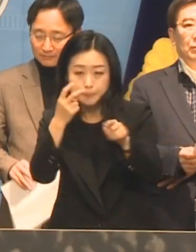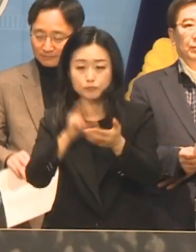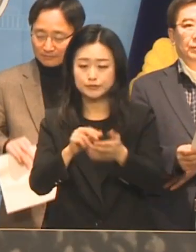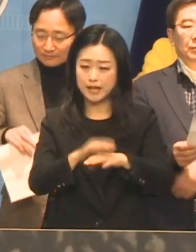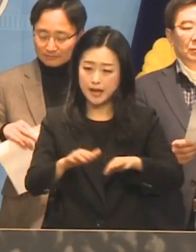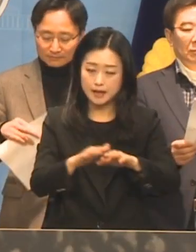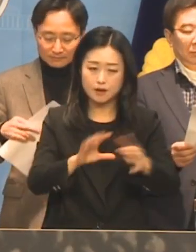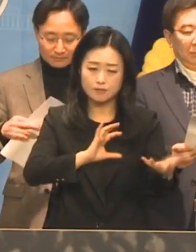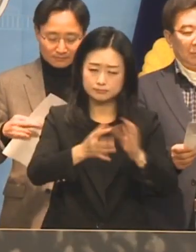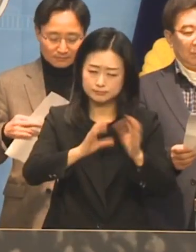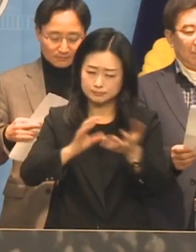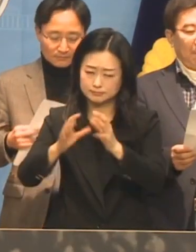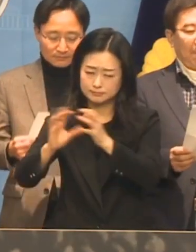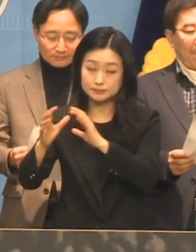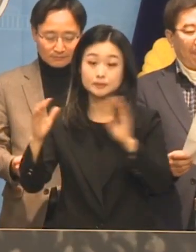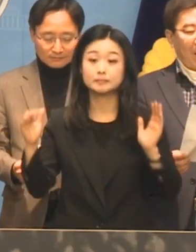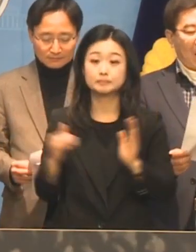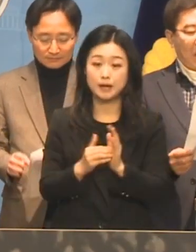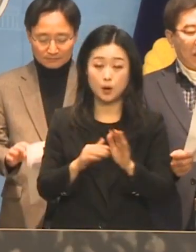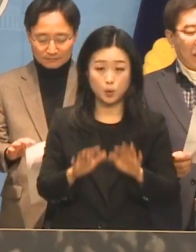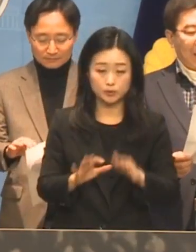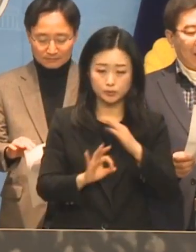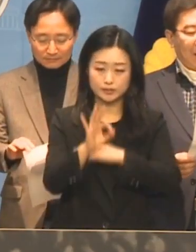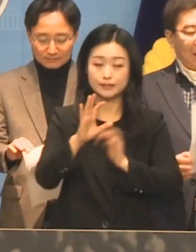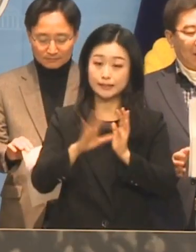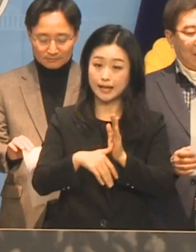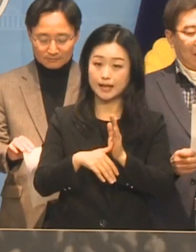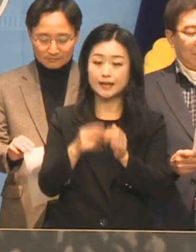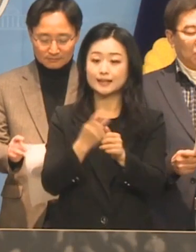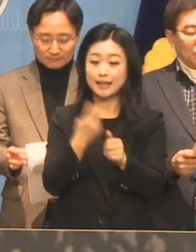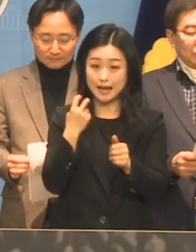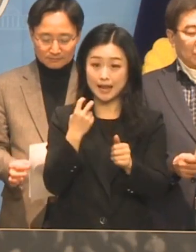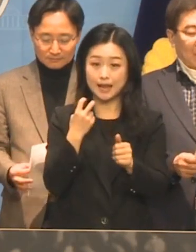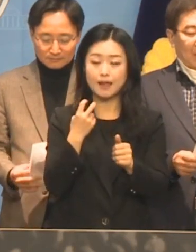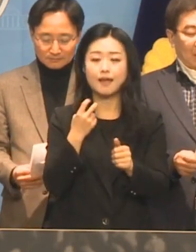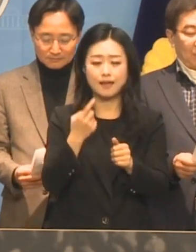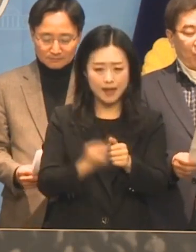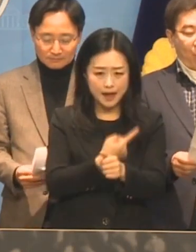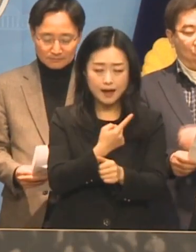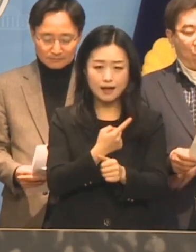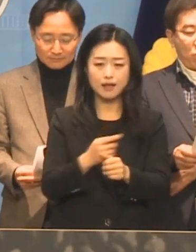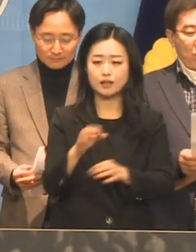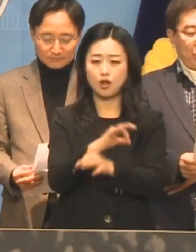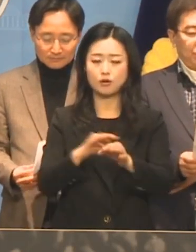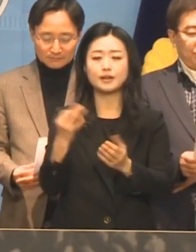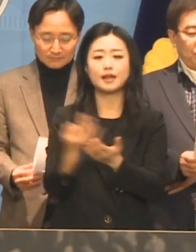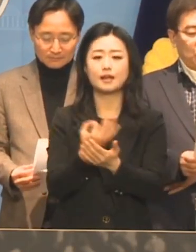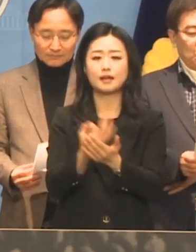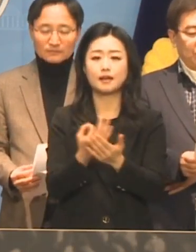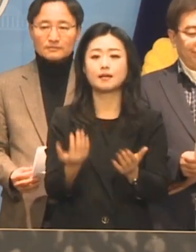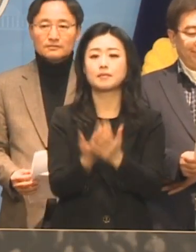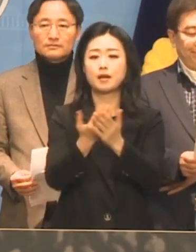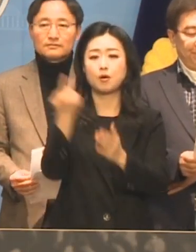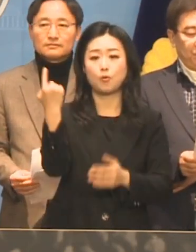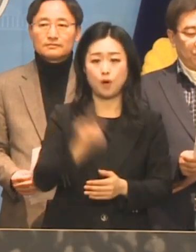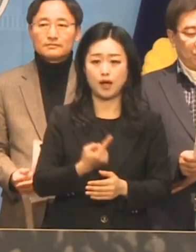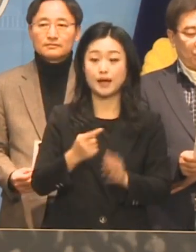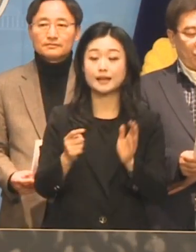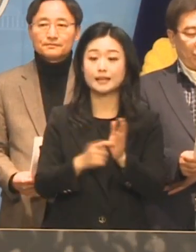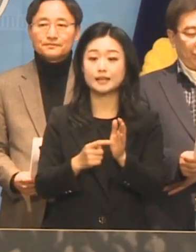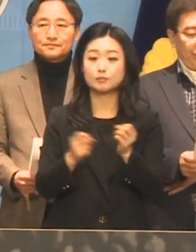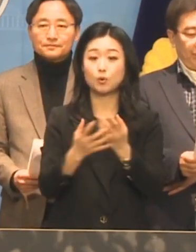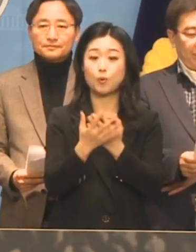대책을 논의해왔습니다. 그리고 오늘 오전에는 탄핵이 경제다라는 주제를 가지고 긴급 토론회를